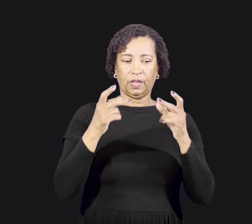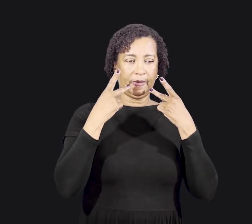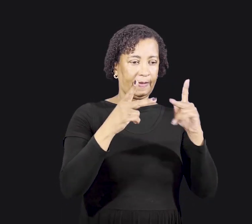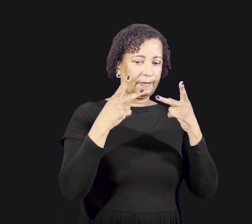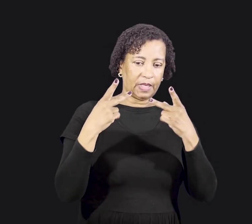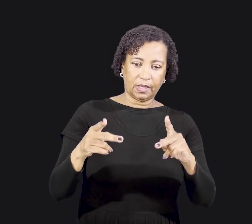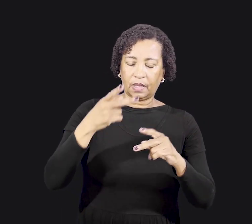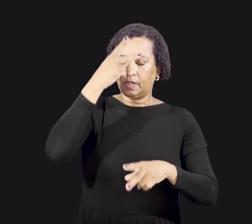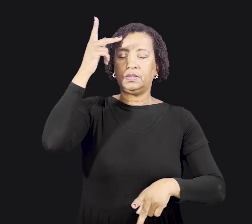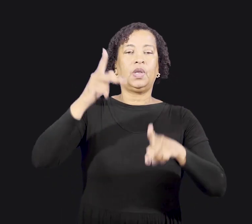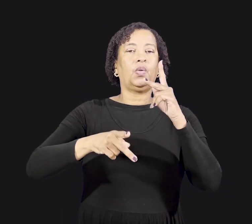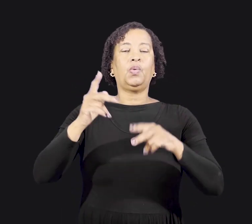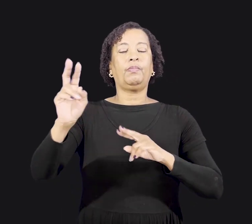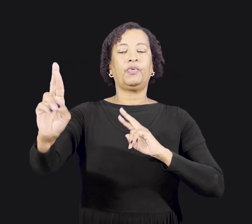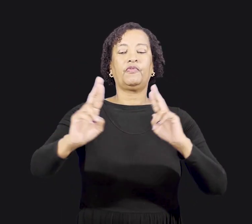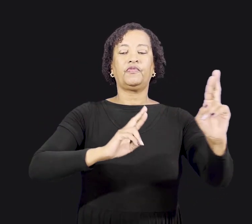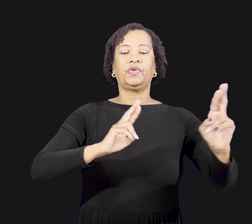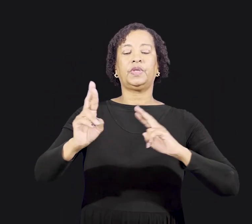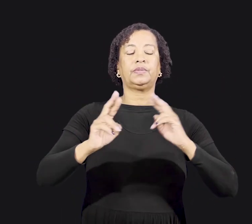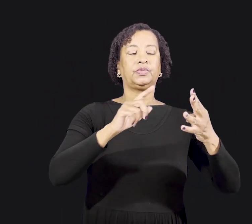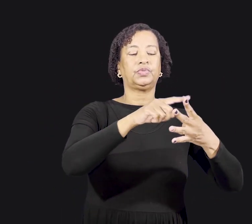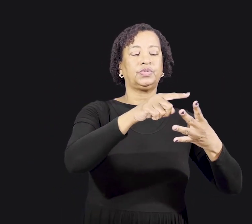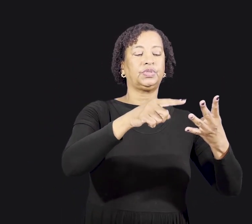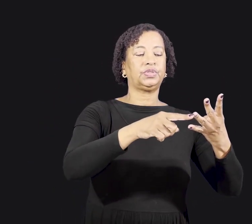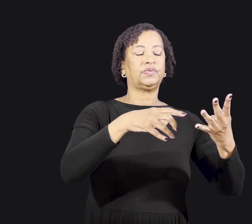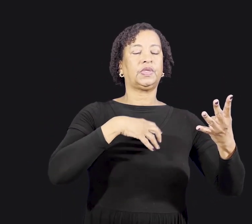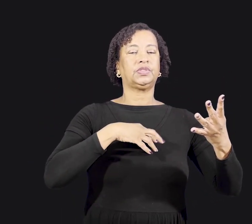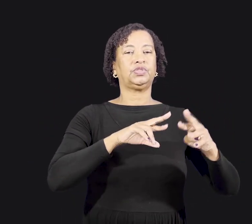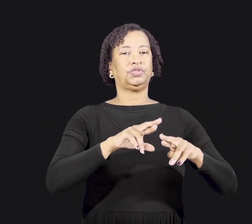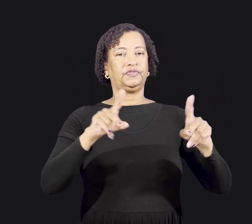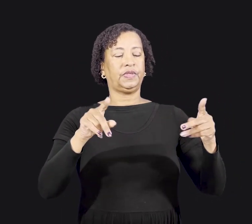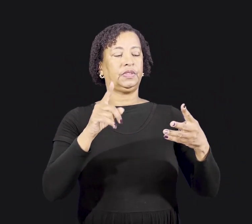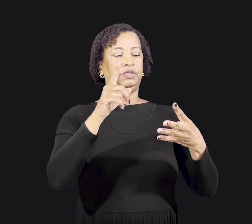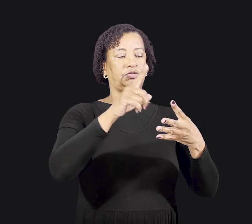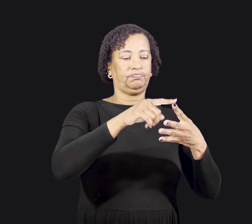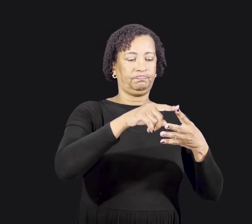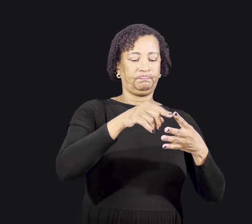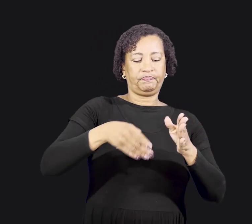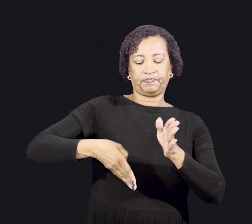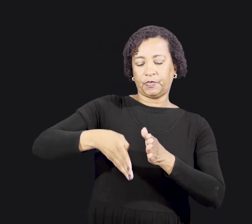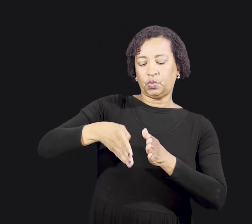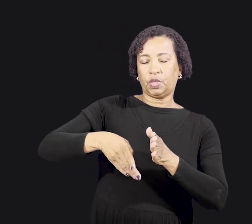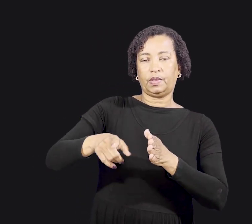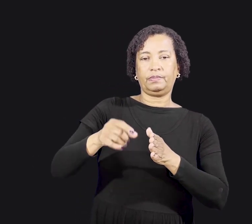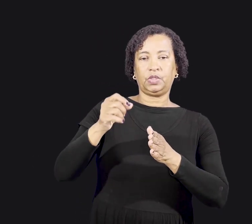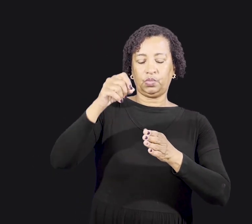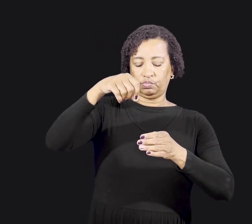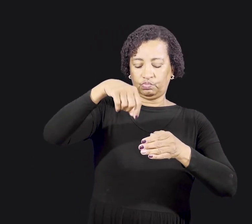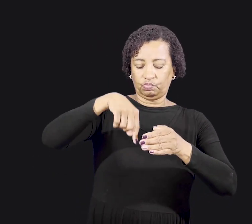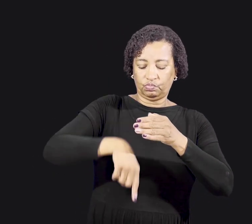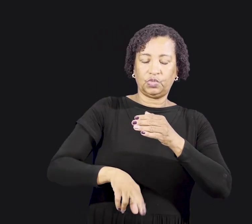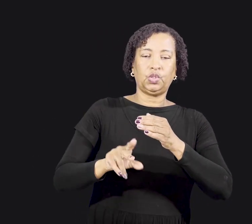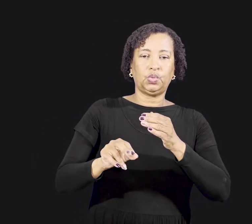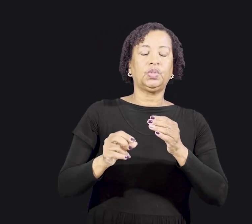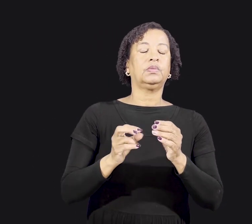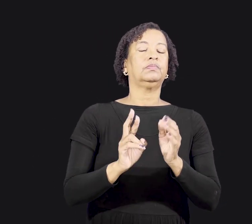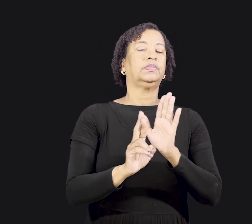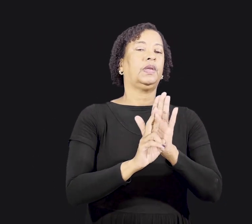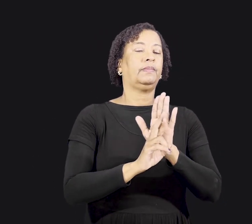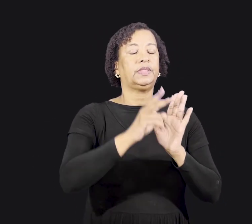pregada, o povo responde de 4 maneiras diferentes. A semente que caiu na beira do caminho e nunca penetrou no solo representa as pessoas que,